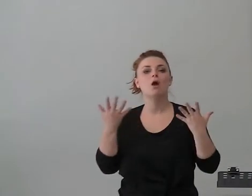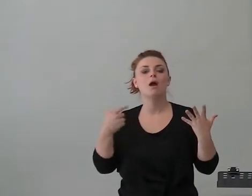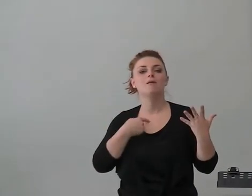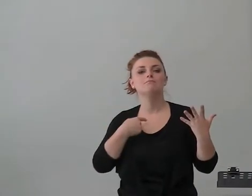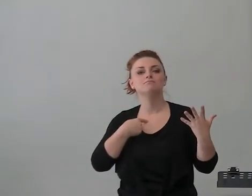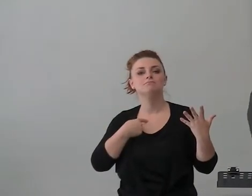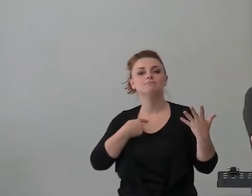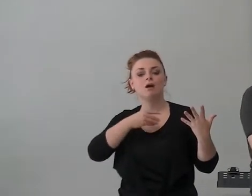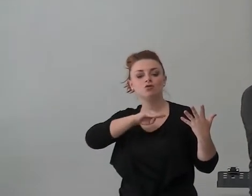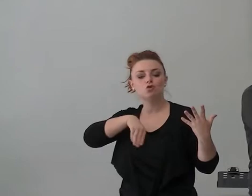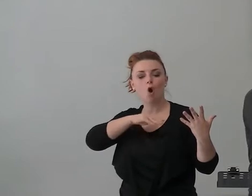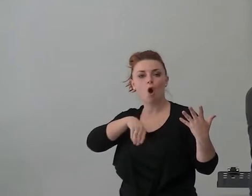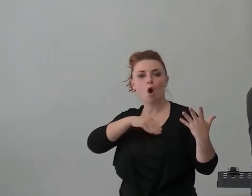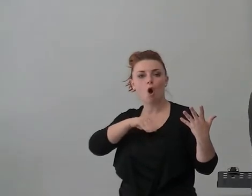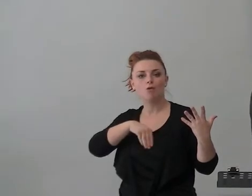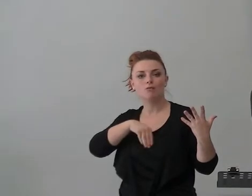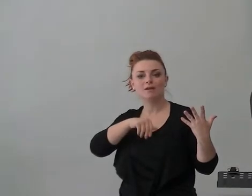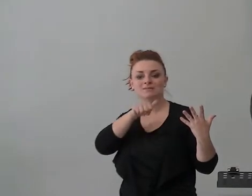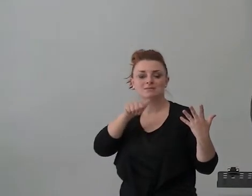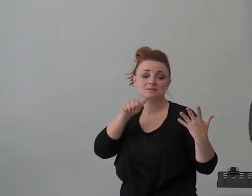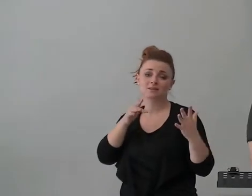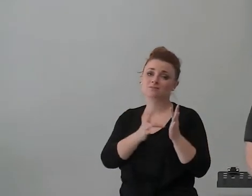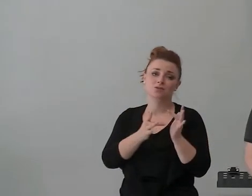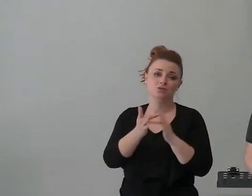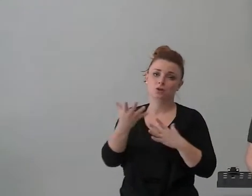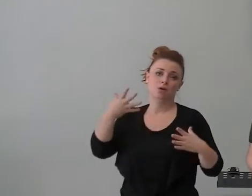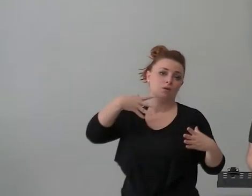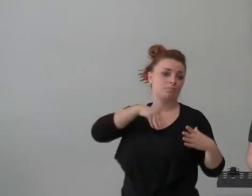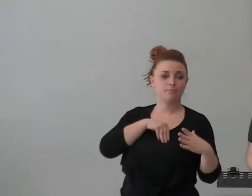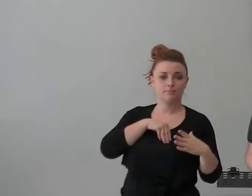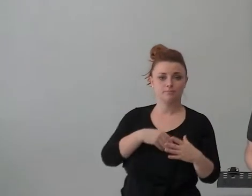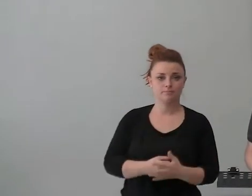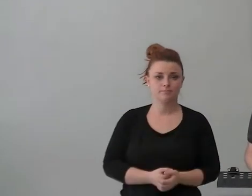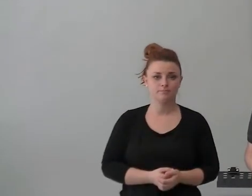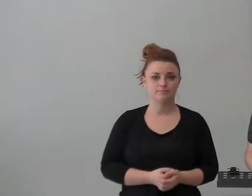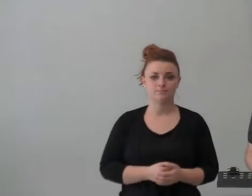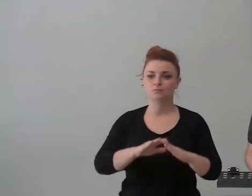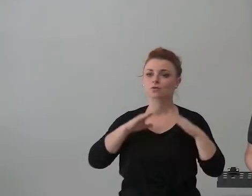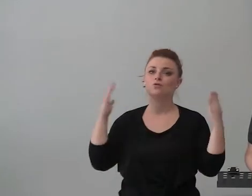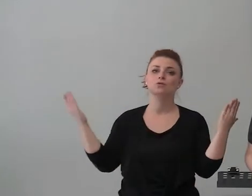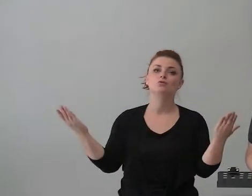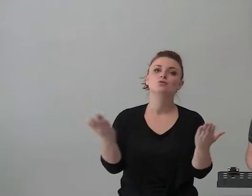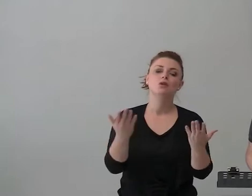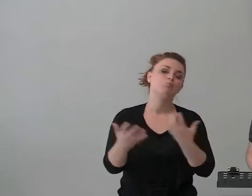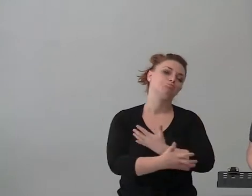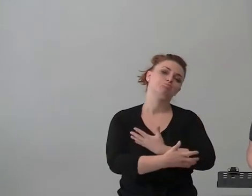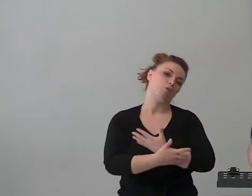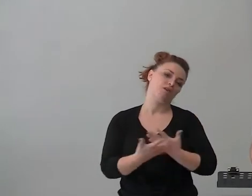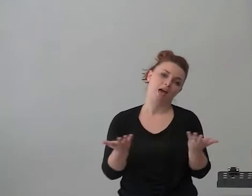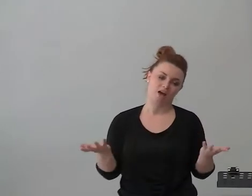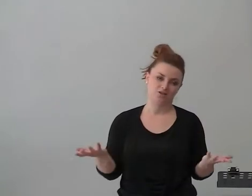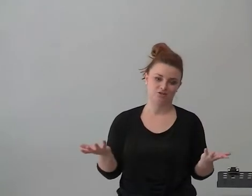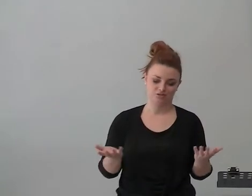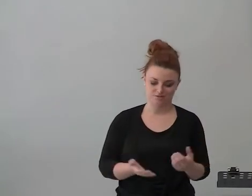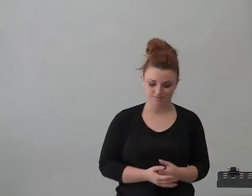Non posso vivere secondo i miei successi, le mie esperienze di ieri. Siamo tutti poveracci che